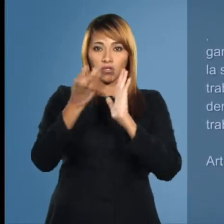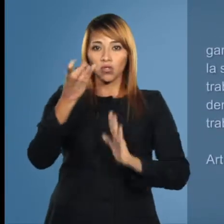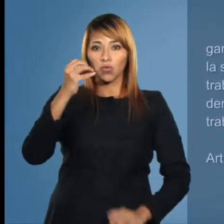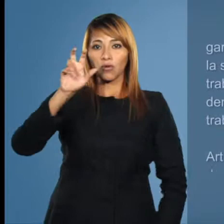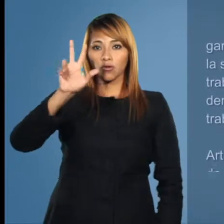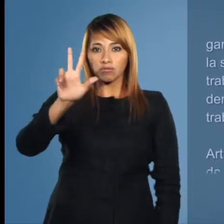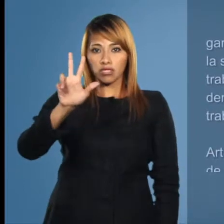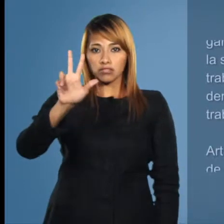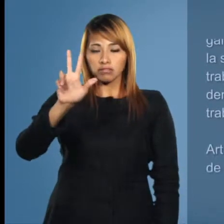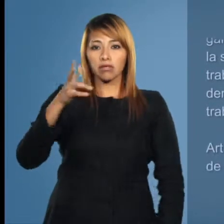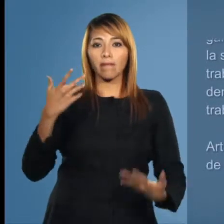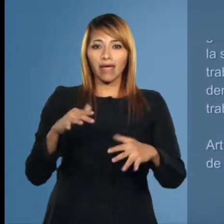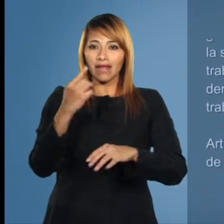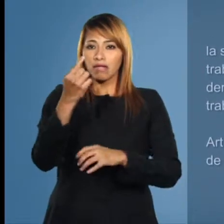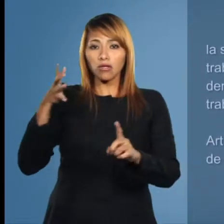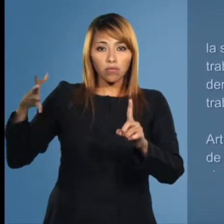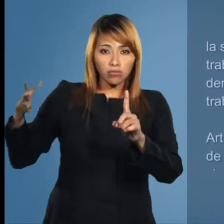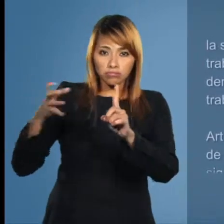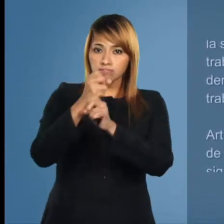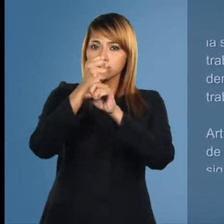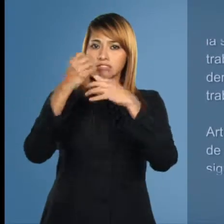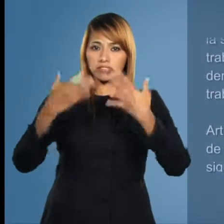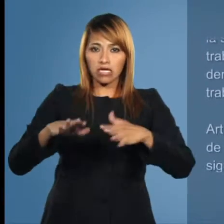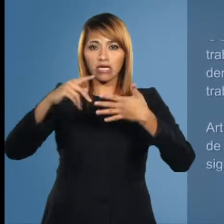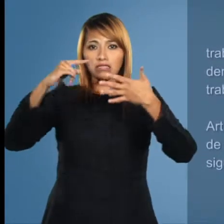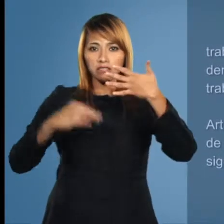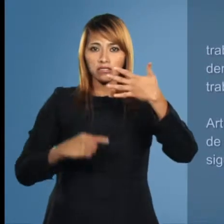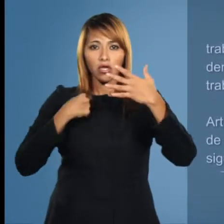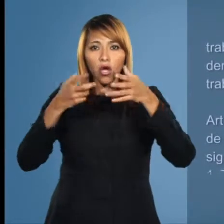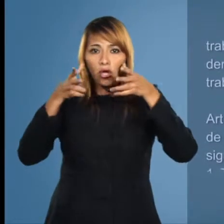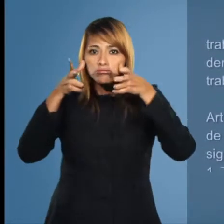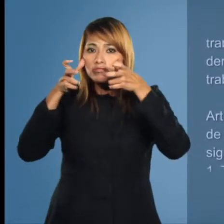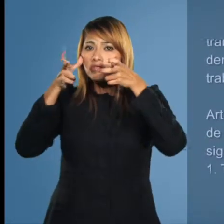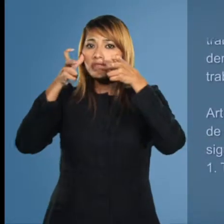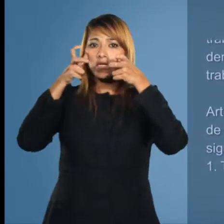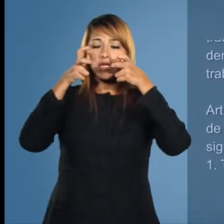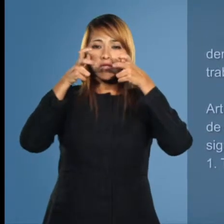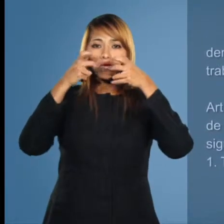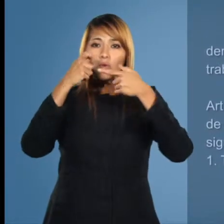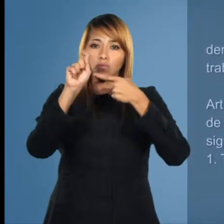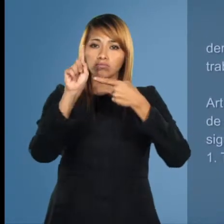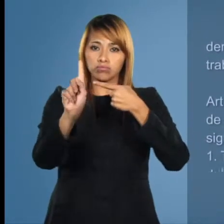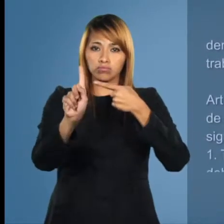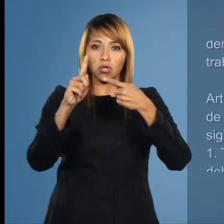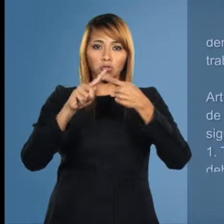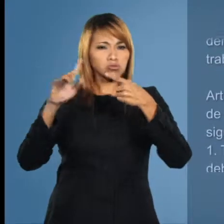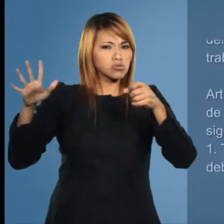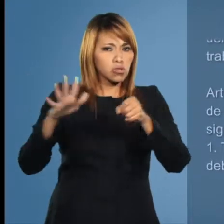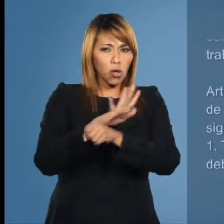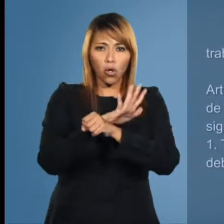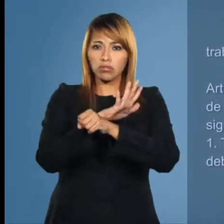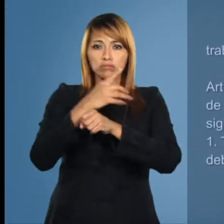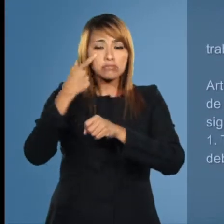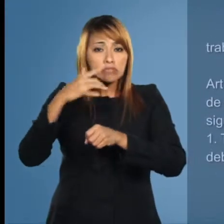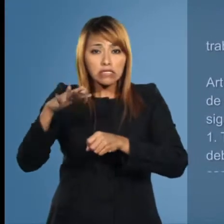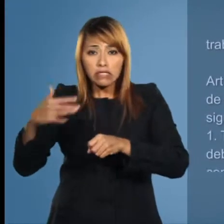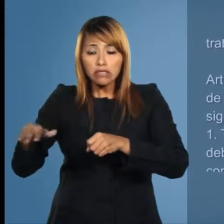Artículo 3. Para los propósitos de esta ley se observará lo siguiente. 1. Todo riesgo siempre deberá